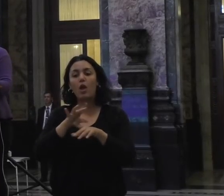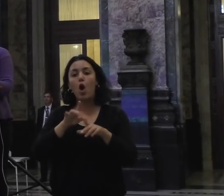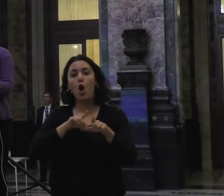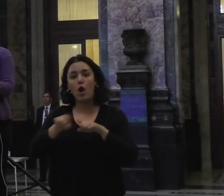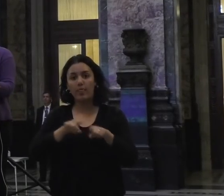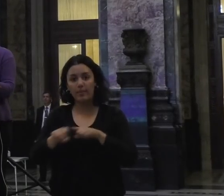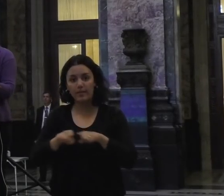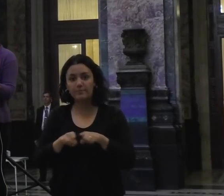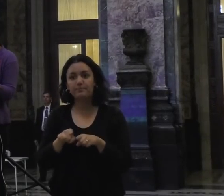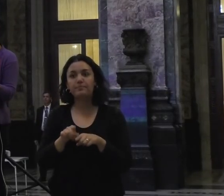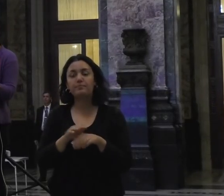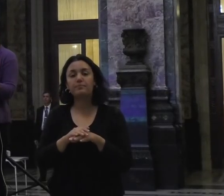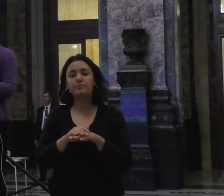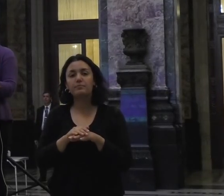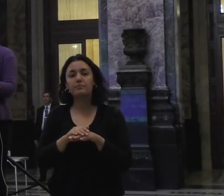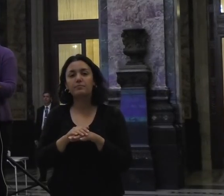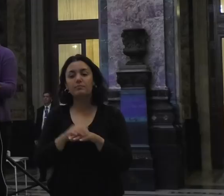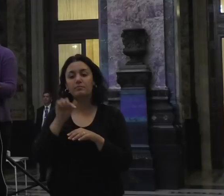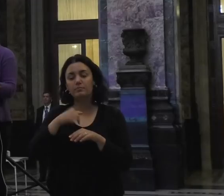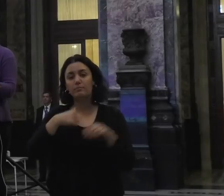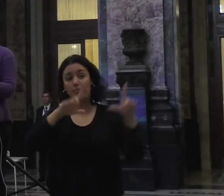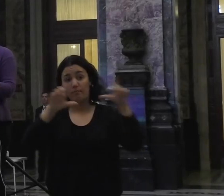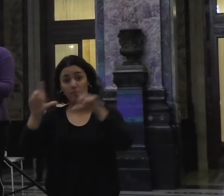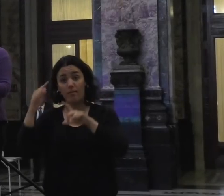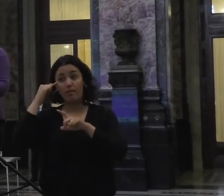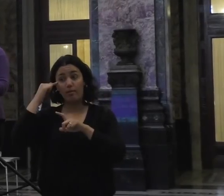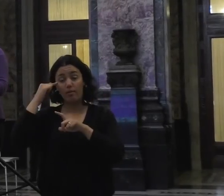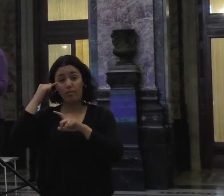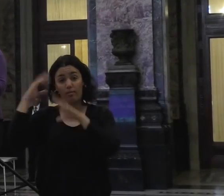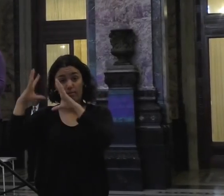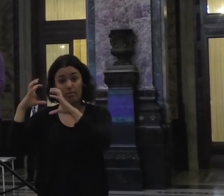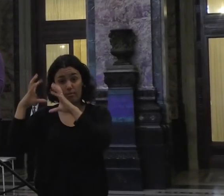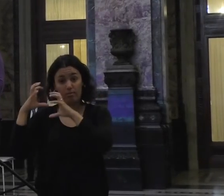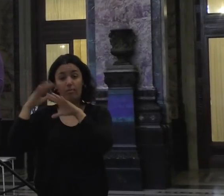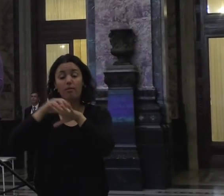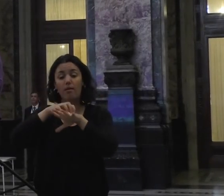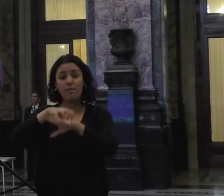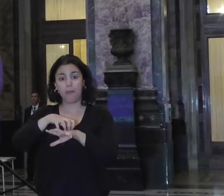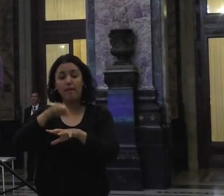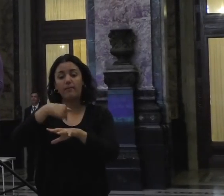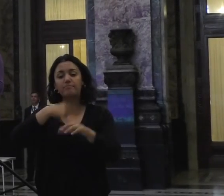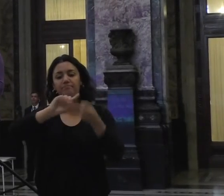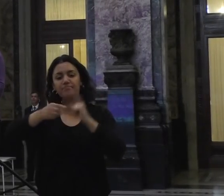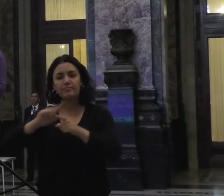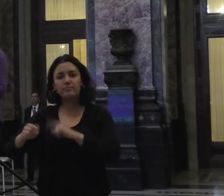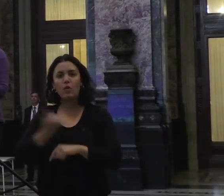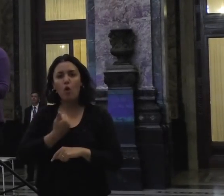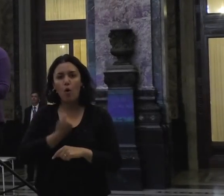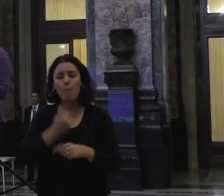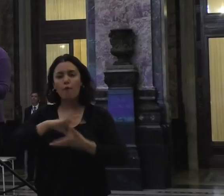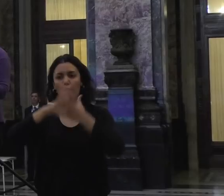técnicas psicofísicas de neuroimagen y modelos computacionales para investigar la relación entre los